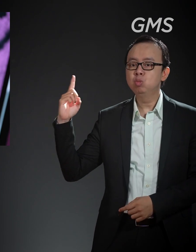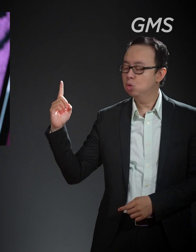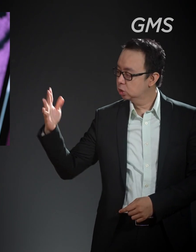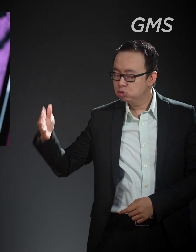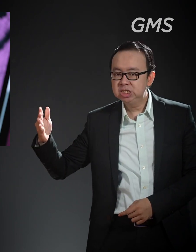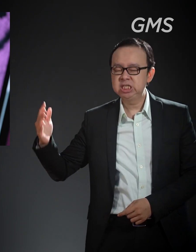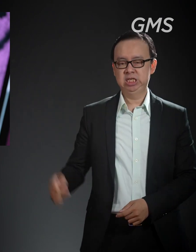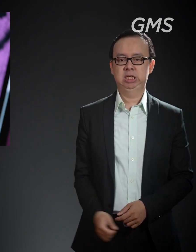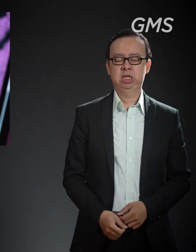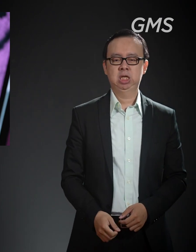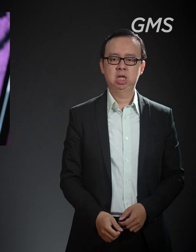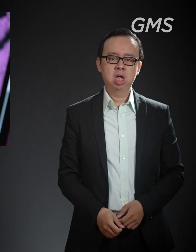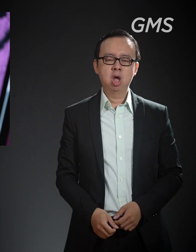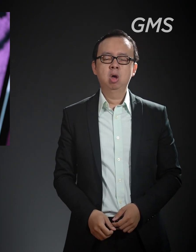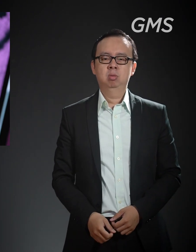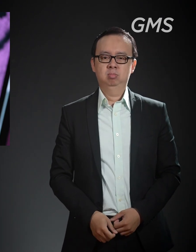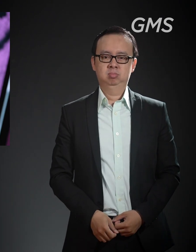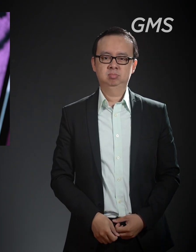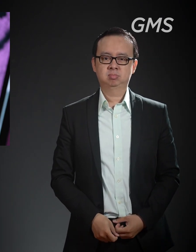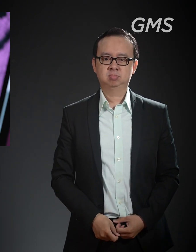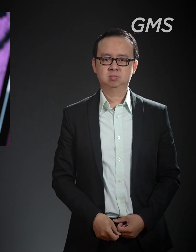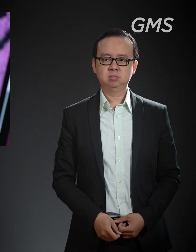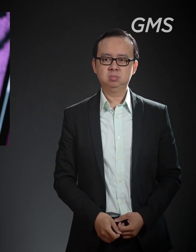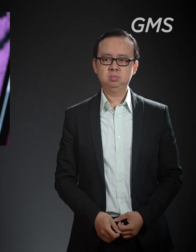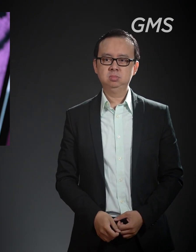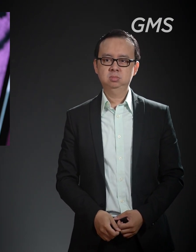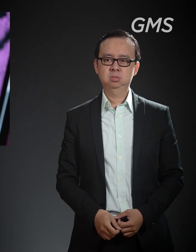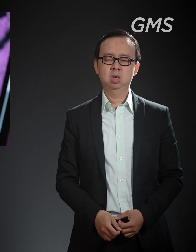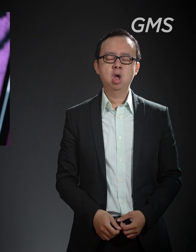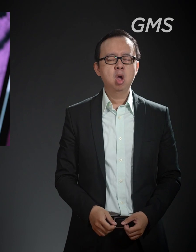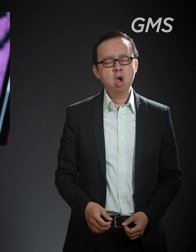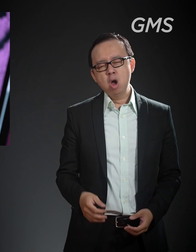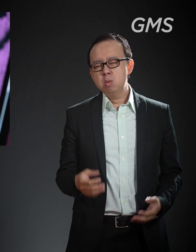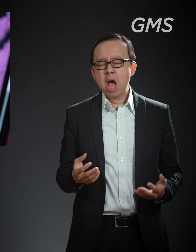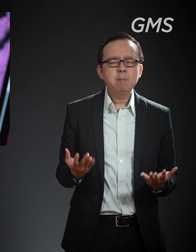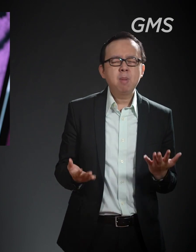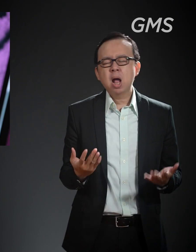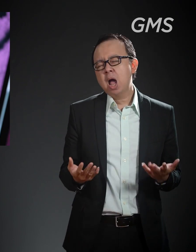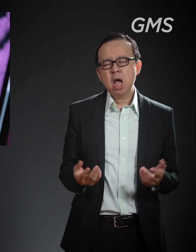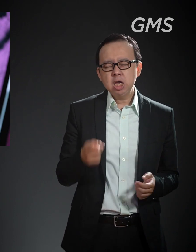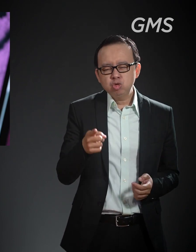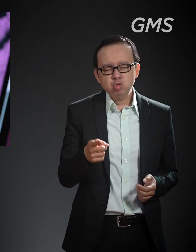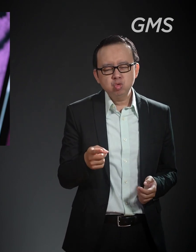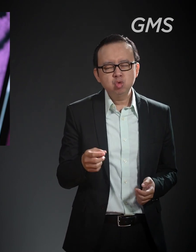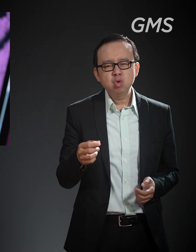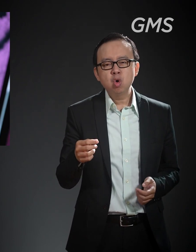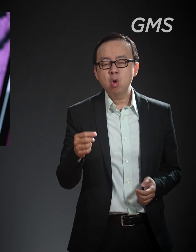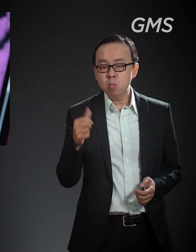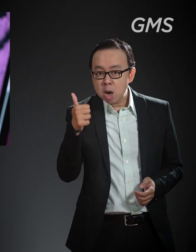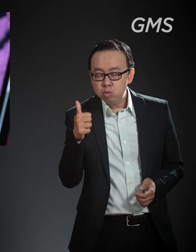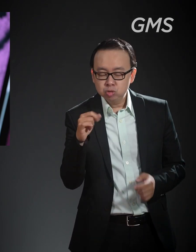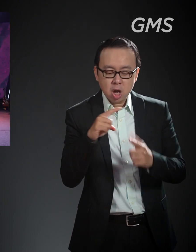Layak gak layak terima orangnya. Apakah ini menguntungkan atau merugikan? Kasih tidak